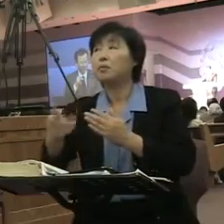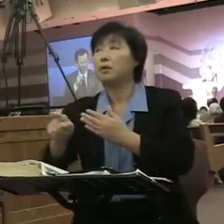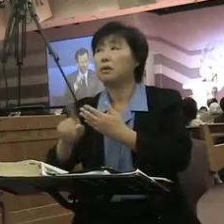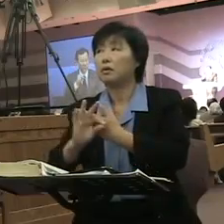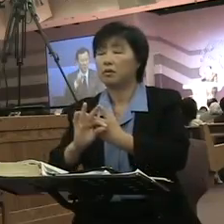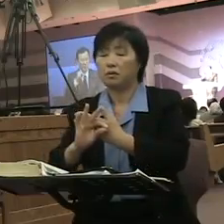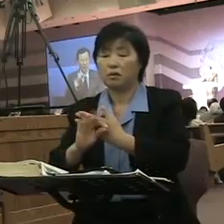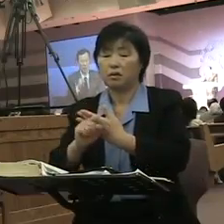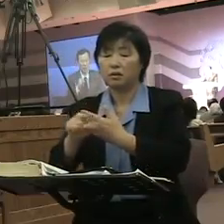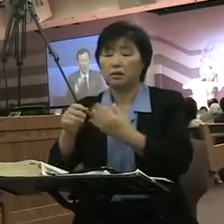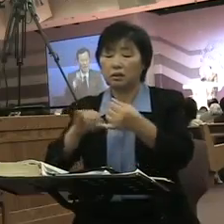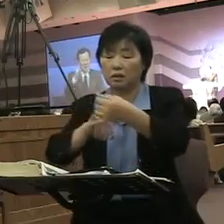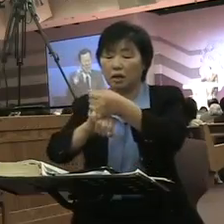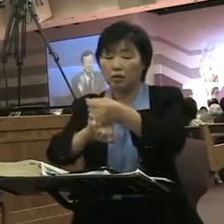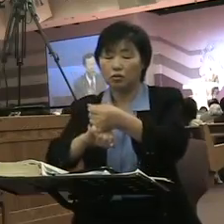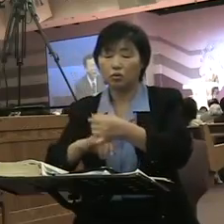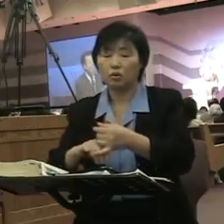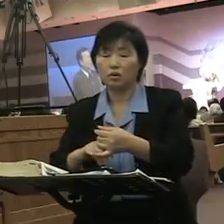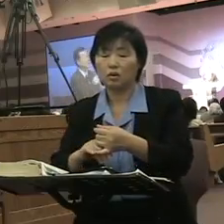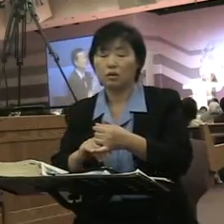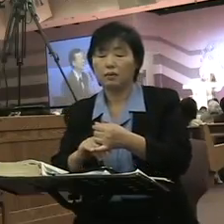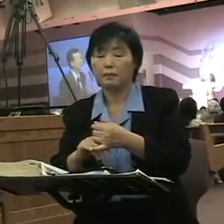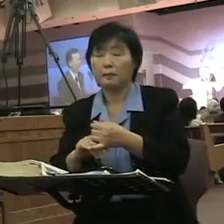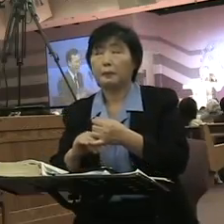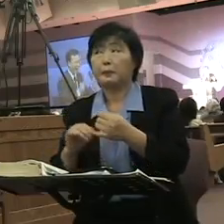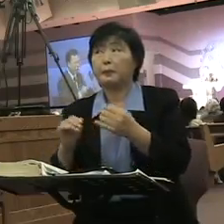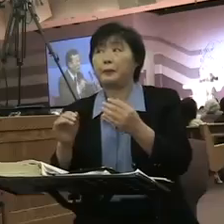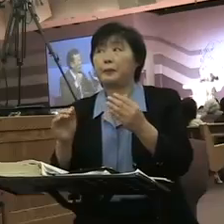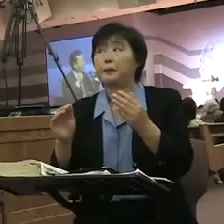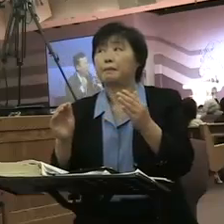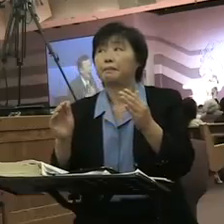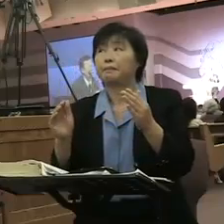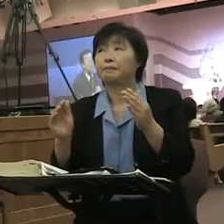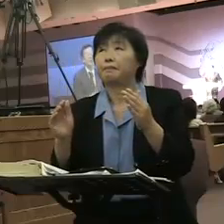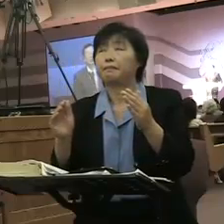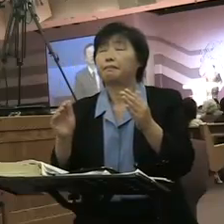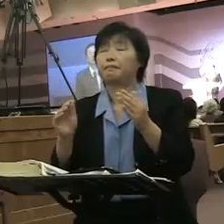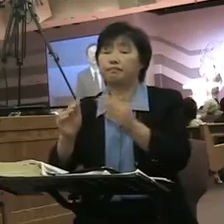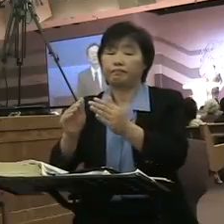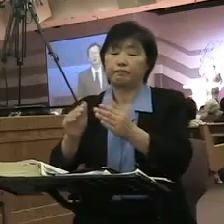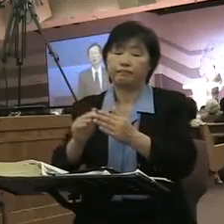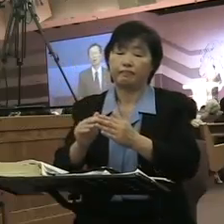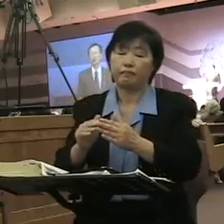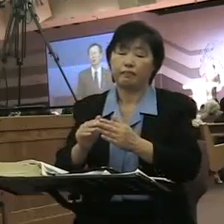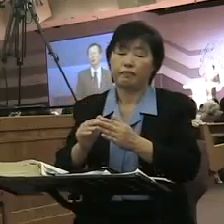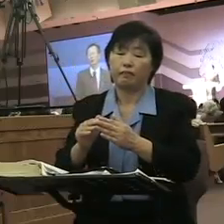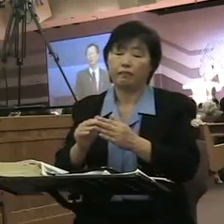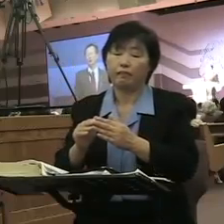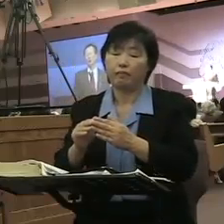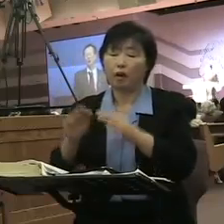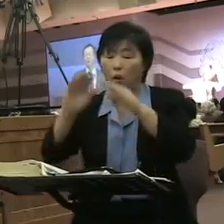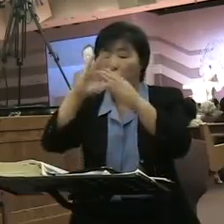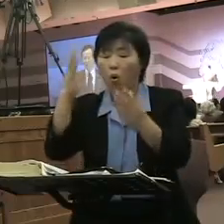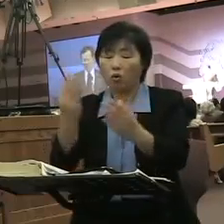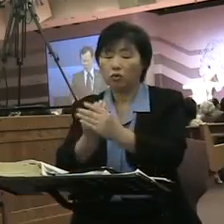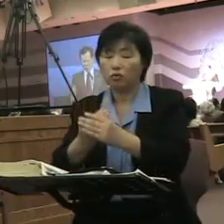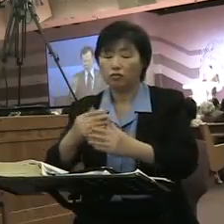그러면 그 약속의 클라이맥스, 그 약속의 blessing을 우리가 온전히